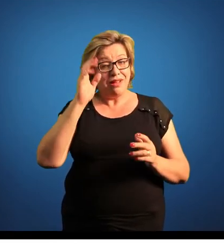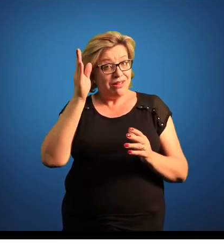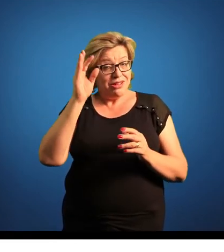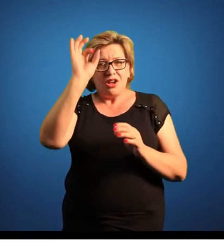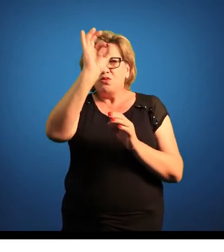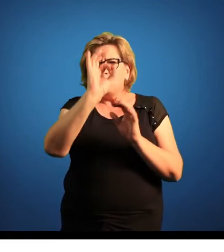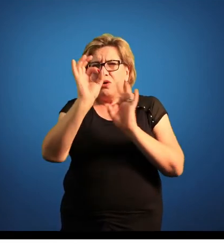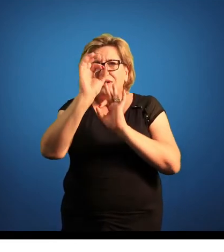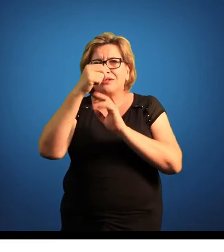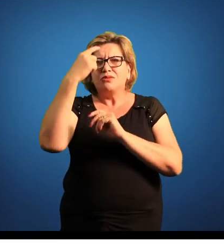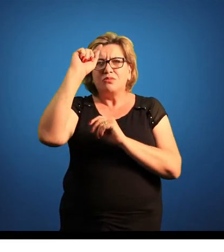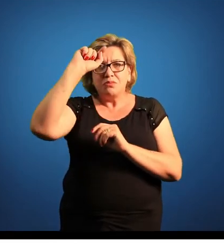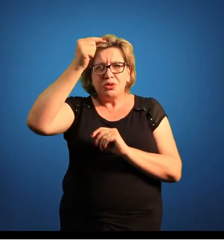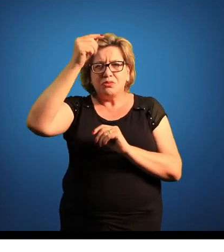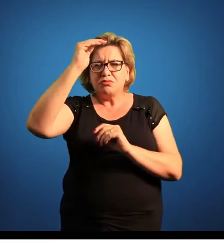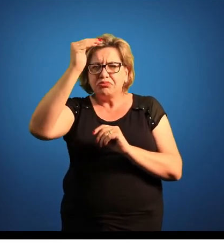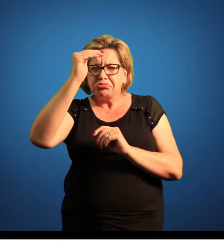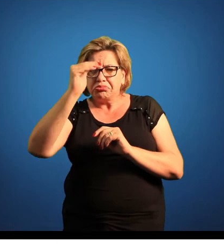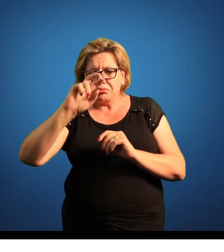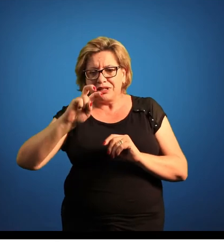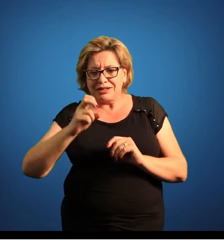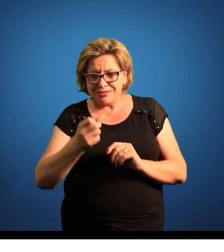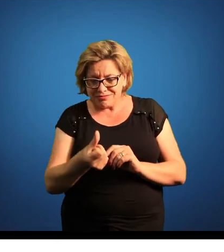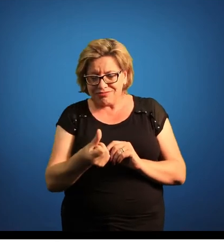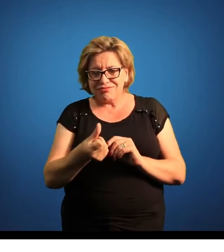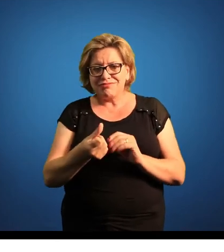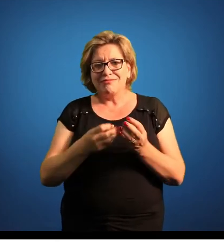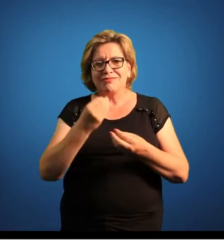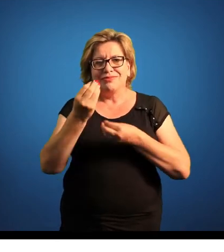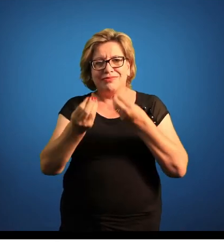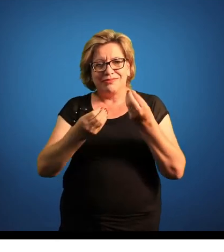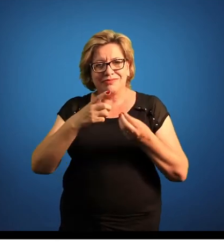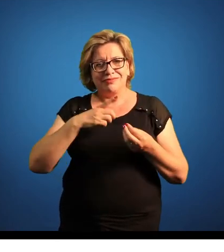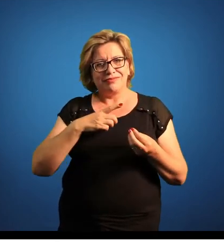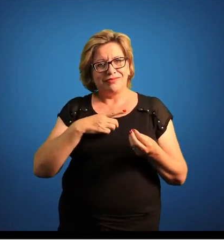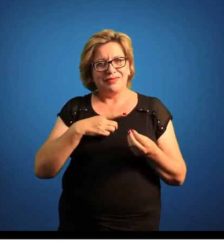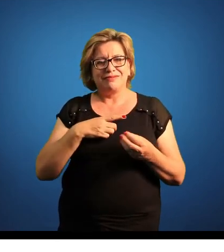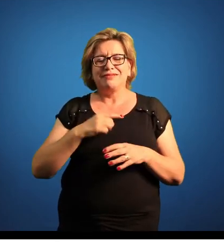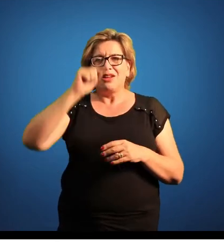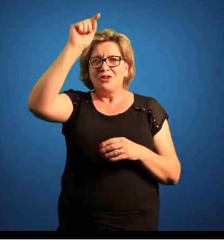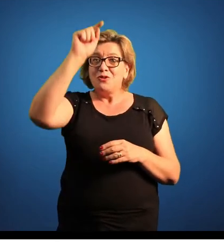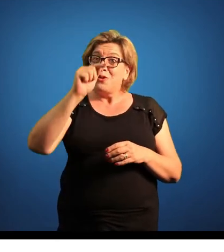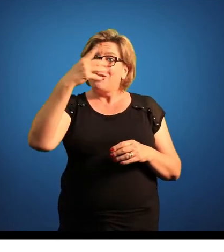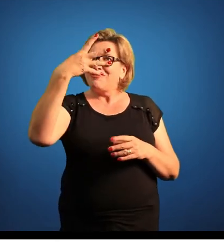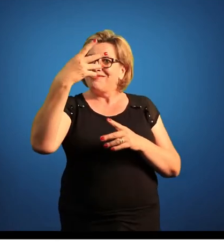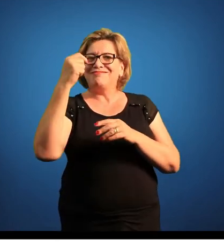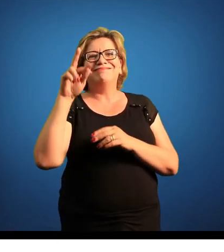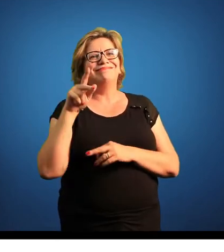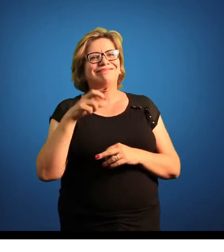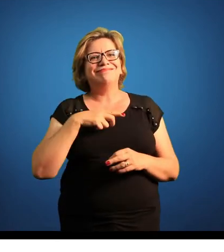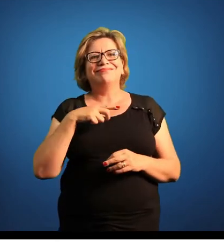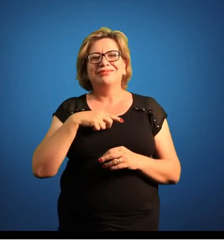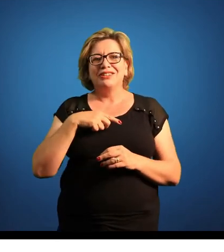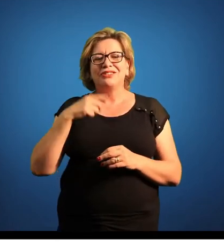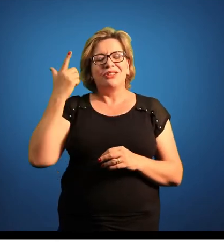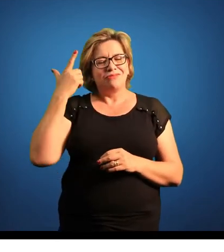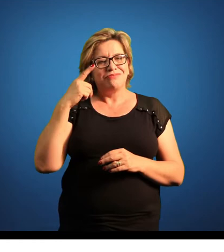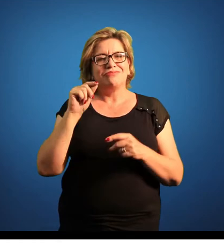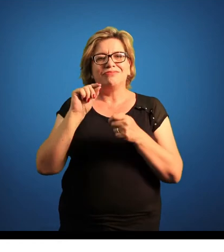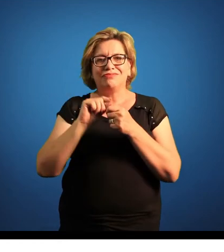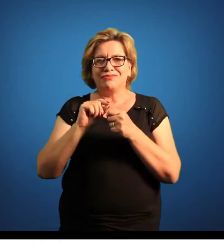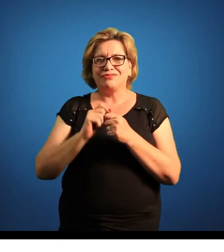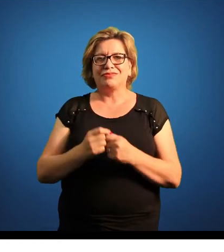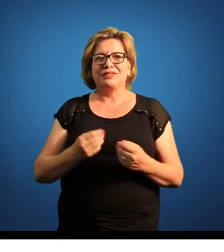ordenado do menor salário para o maior. Mesmo aqui tendo, obviamente, quatro salários iguais, você vai repetir eles da mesma